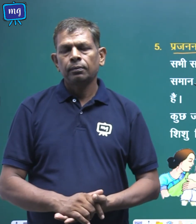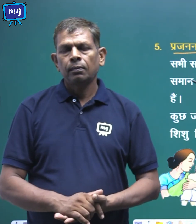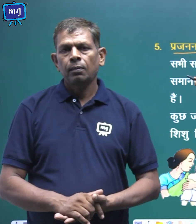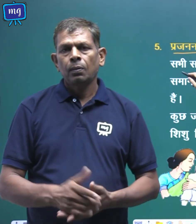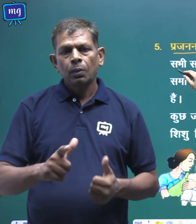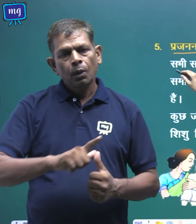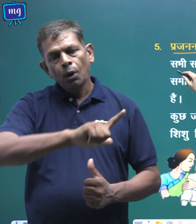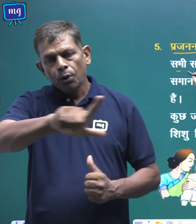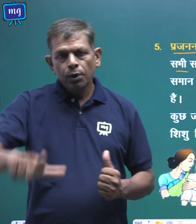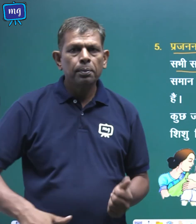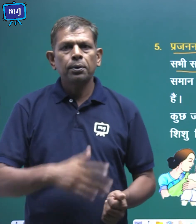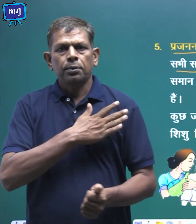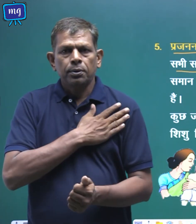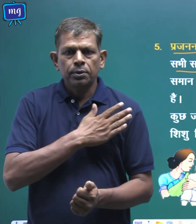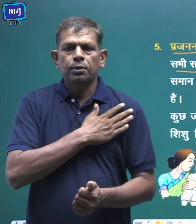सभी सजीव